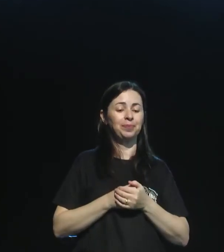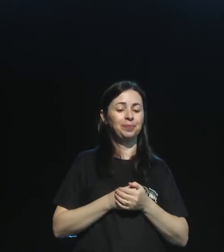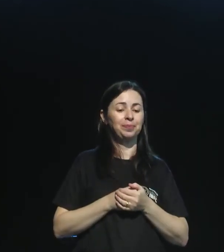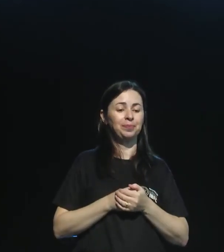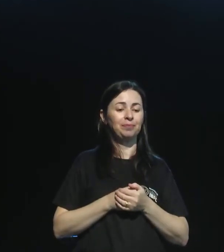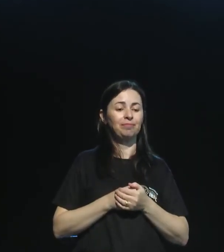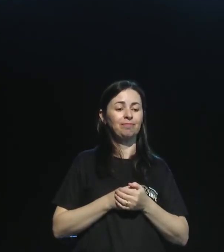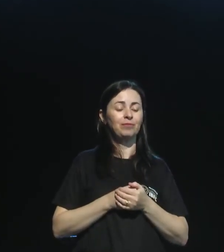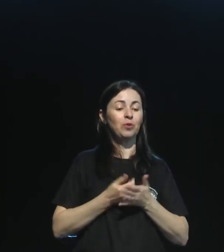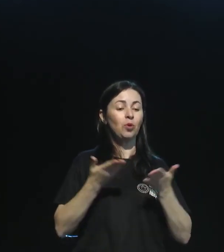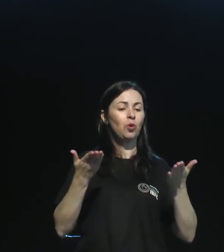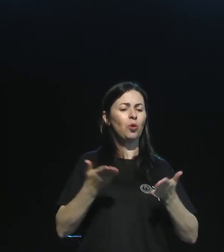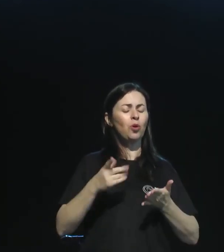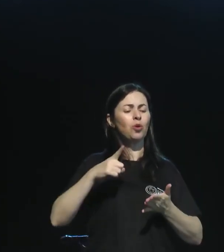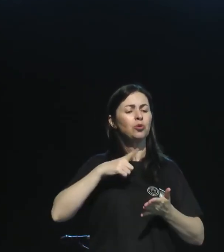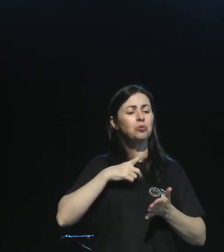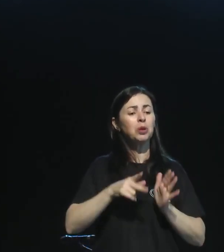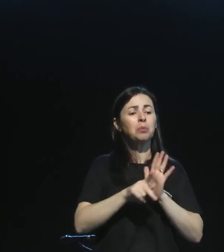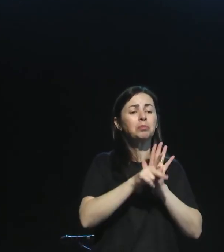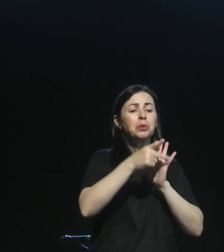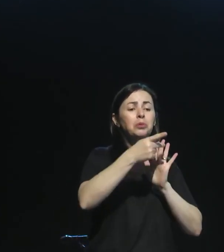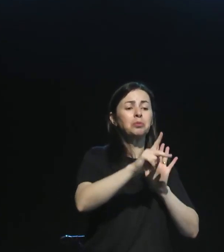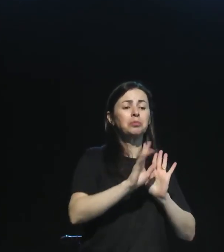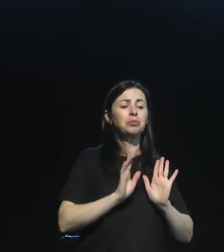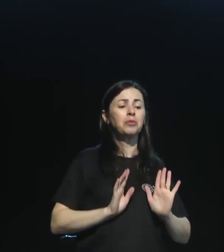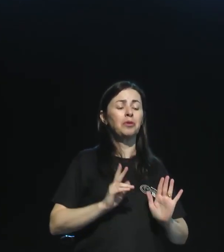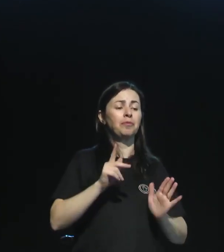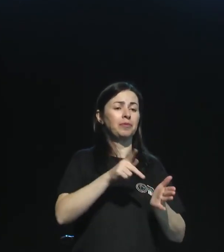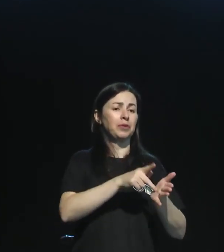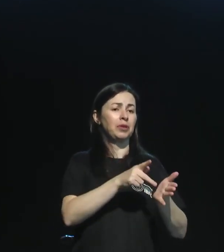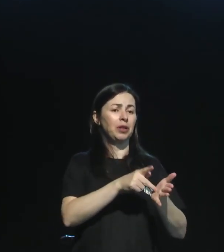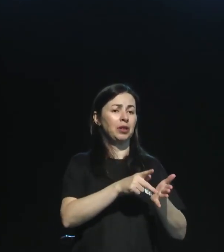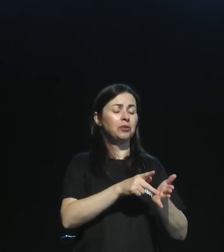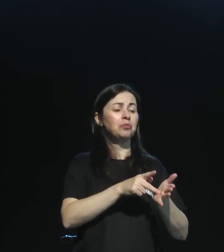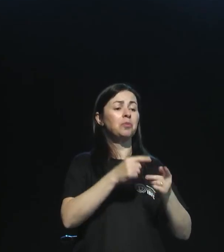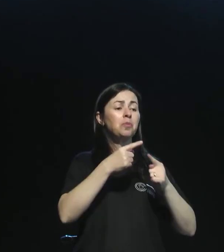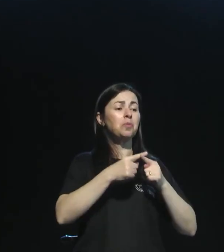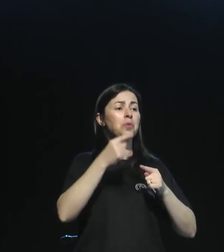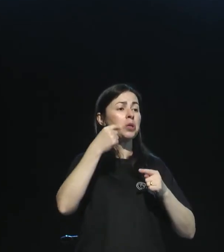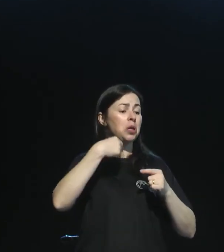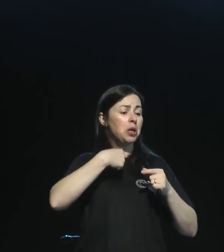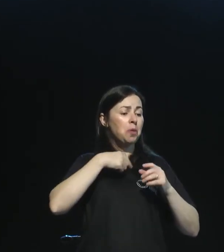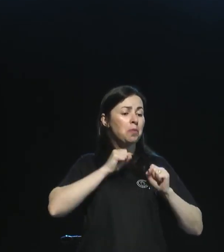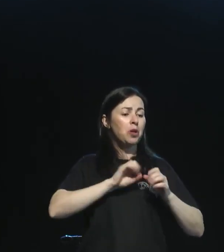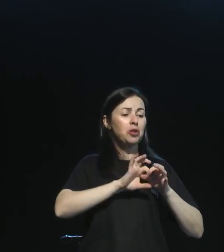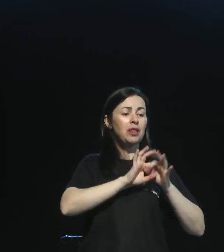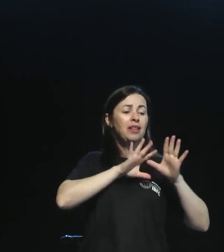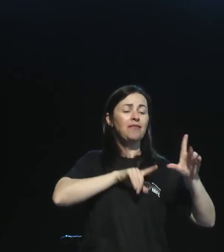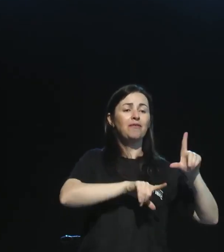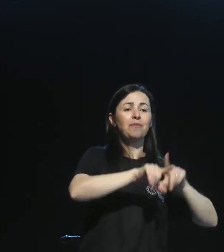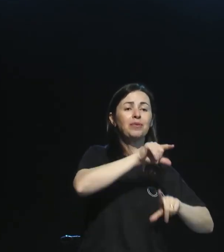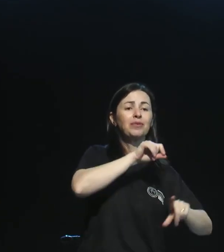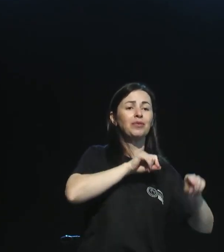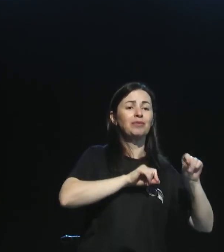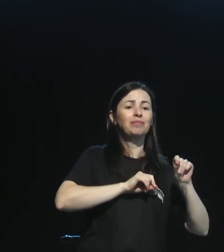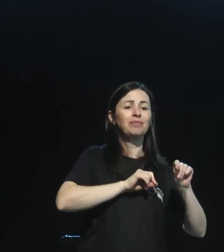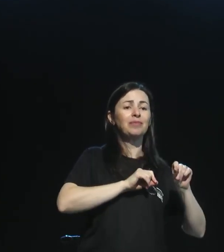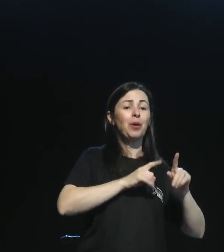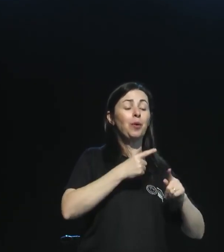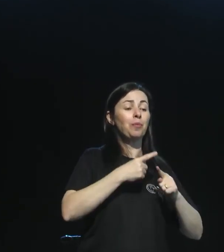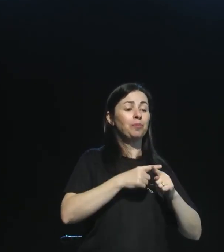está vivendo a sua verdade, porque a verdade faz você fazer o que você quer. Por